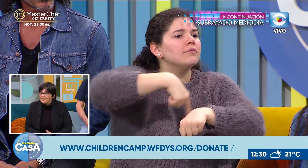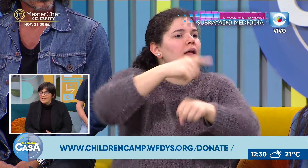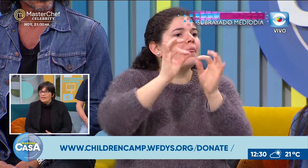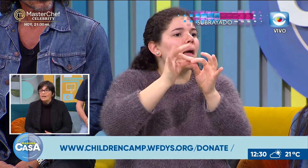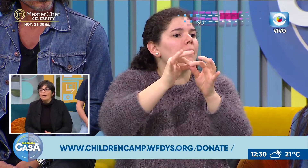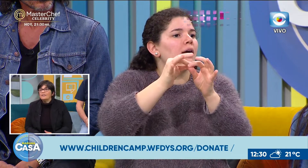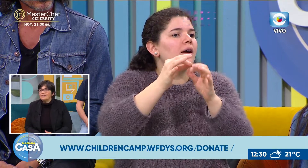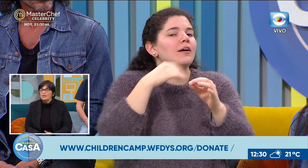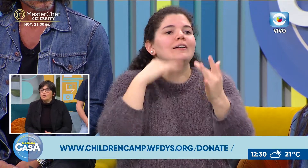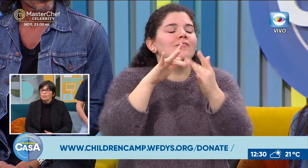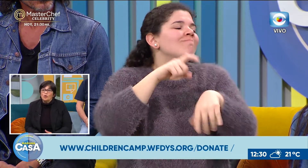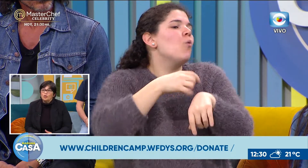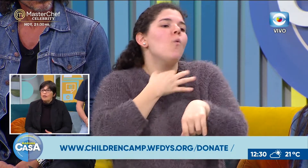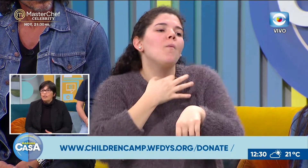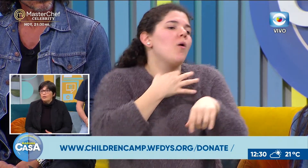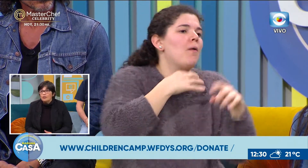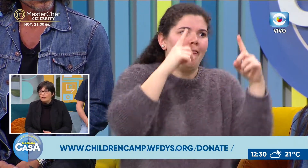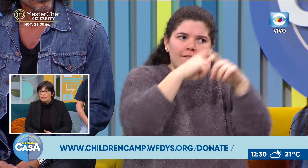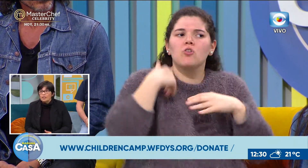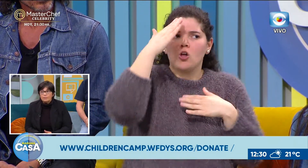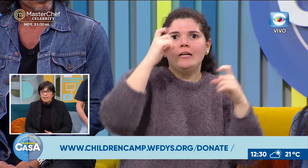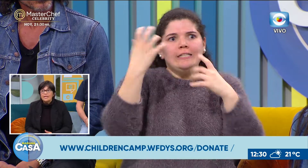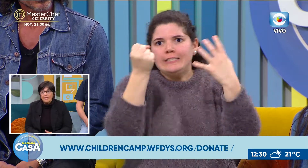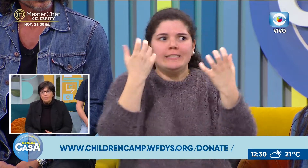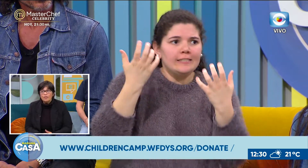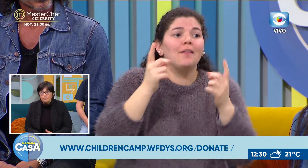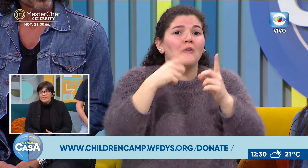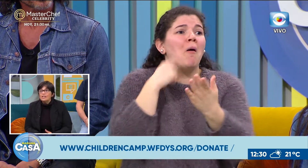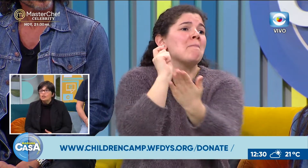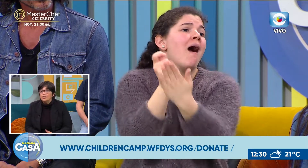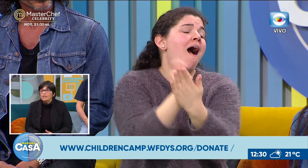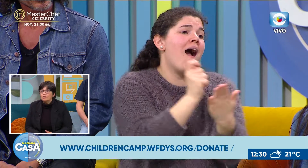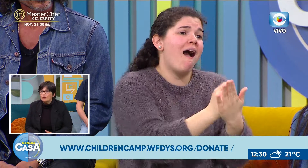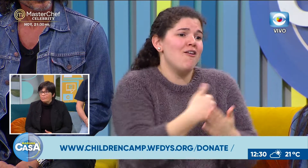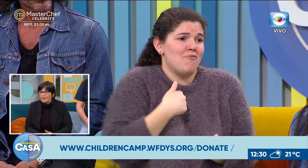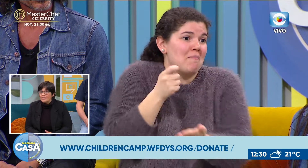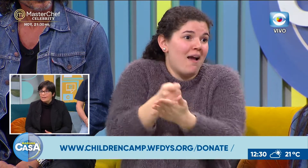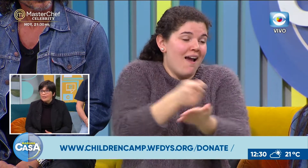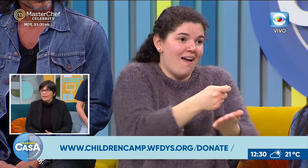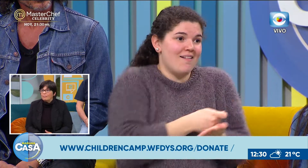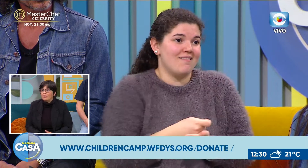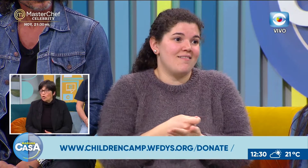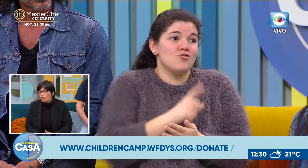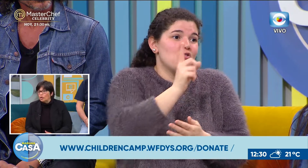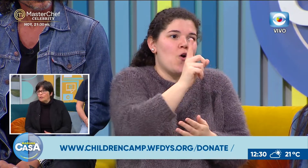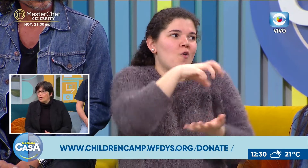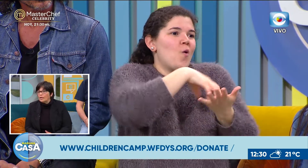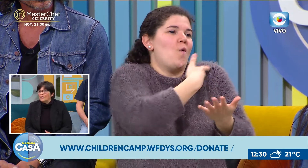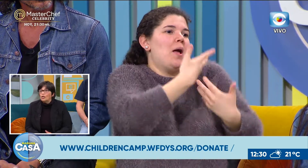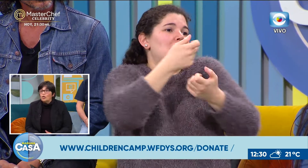es fácil, a veces, por los horarios de trabajo de los intérpretes, es muy difícil conseguir que nos acompañe, pero